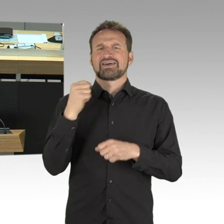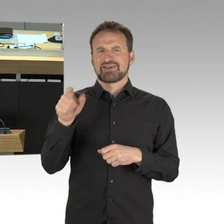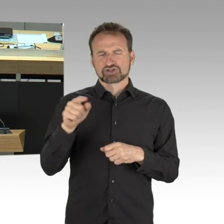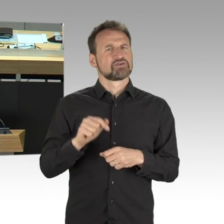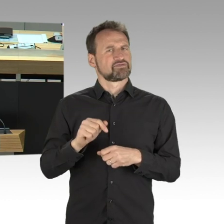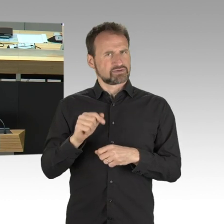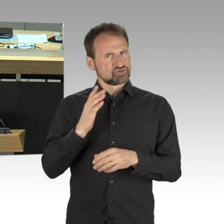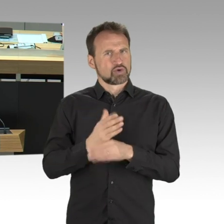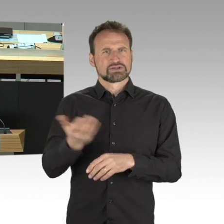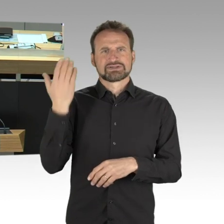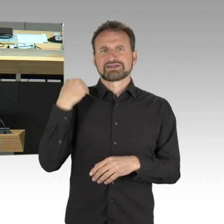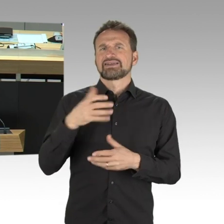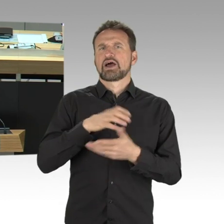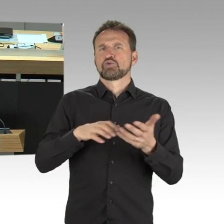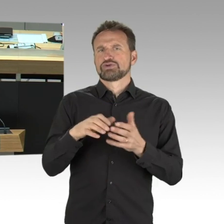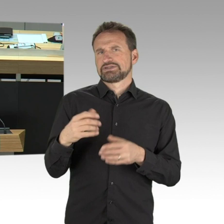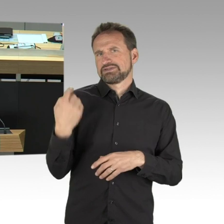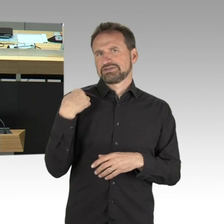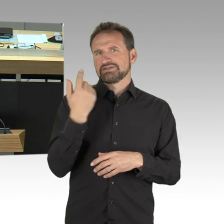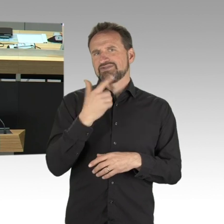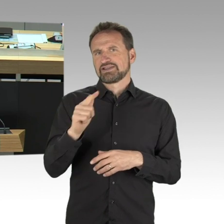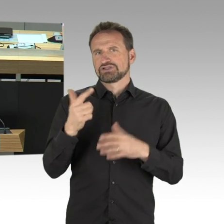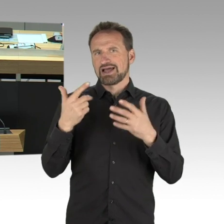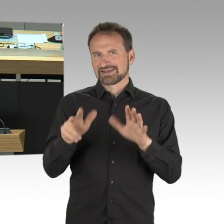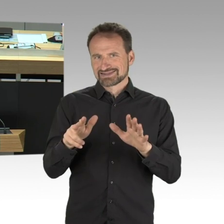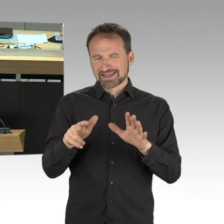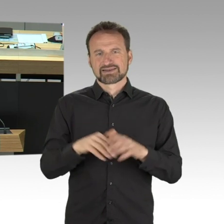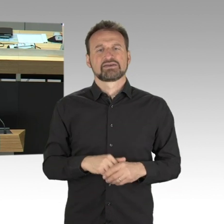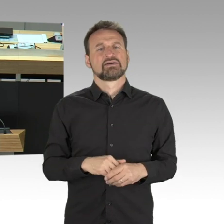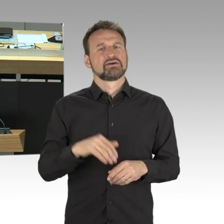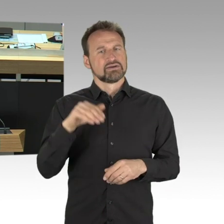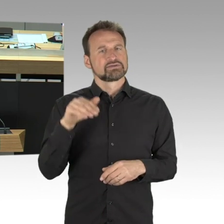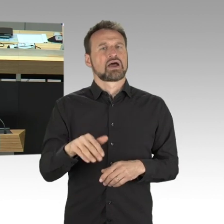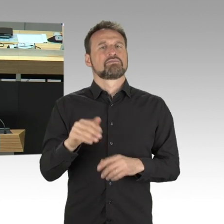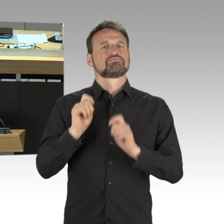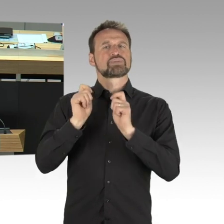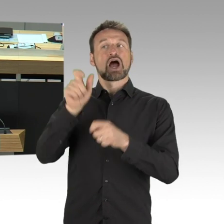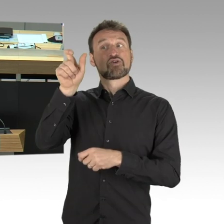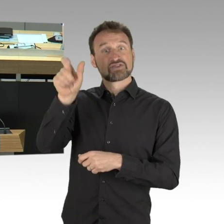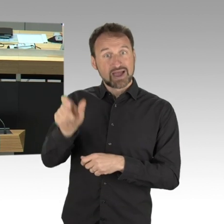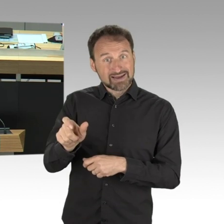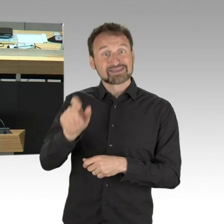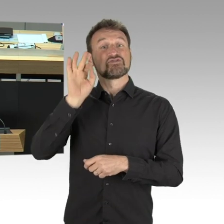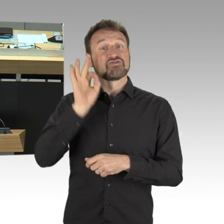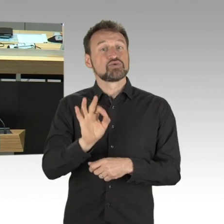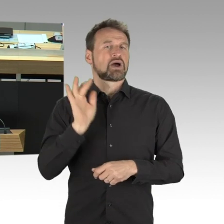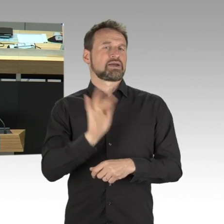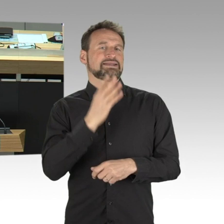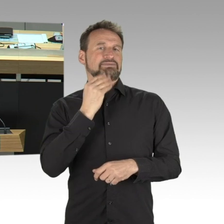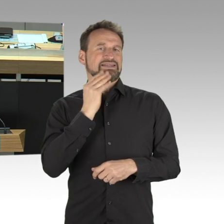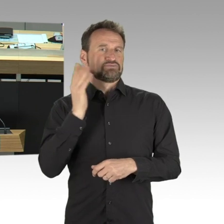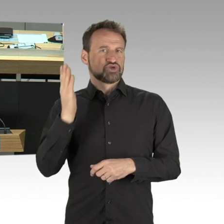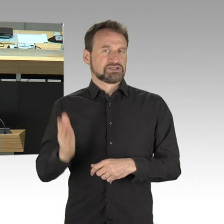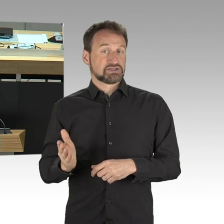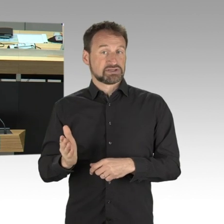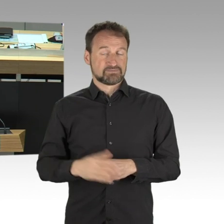gibt es seit August letzten Jahres erstmals eine Beauftragte für Antisemitismus. Ja,